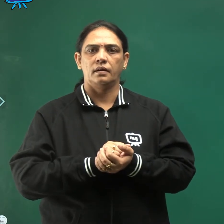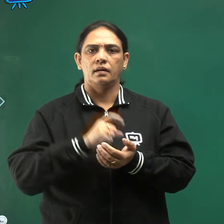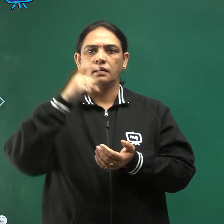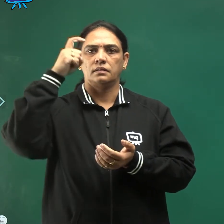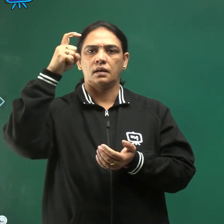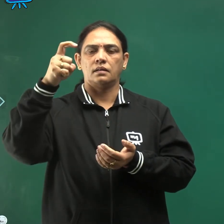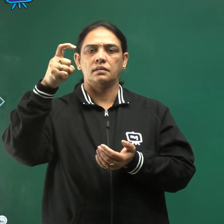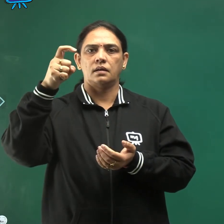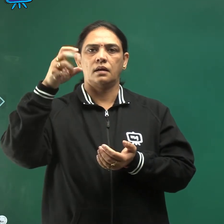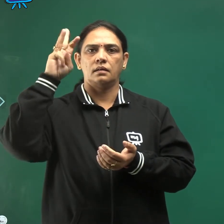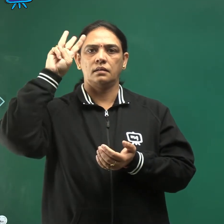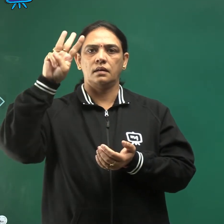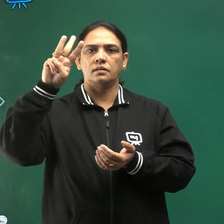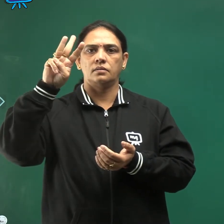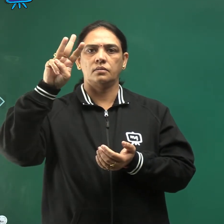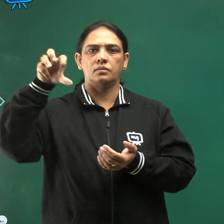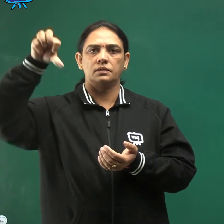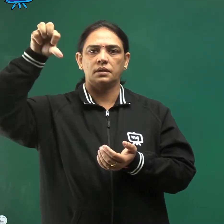7396।